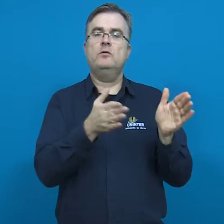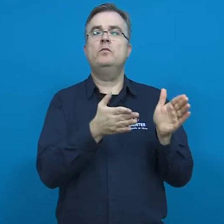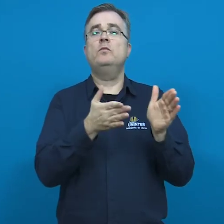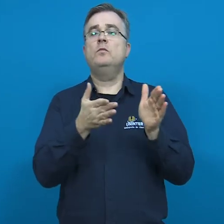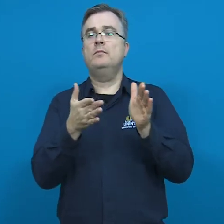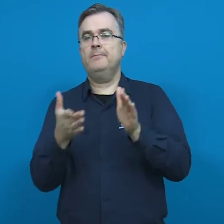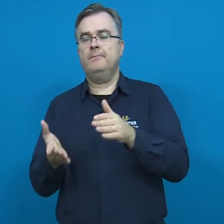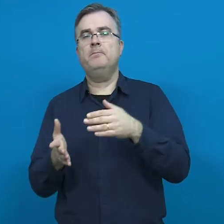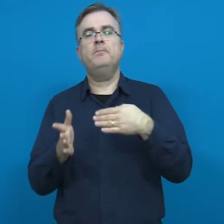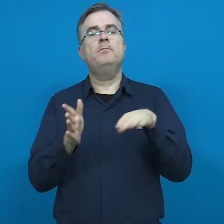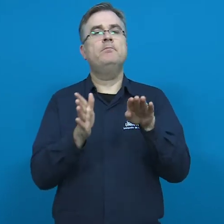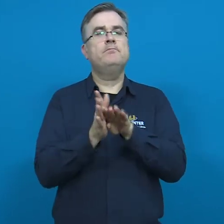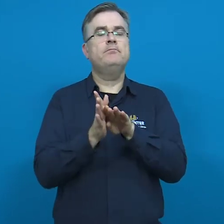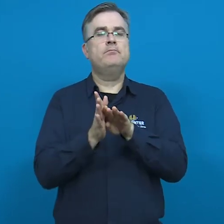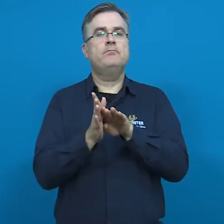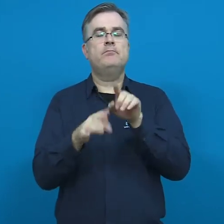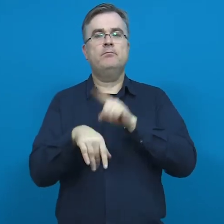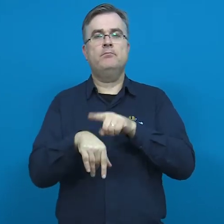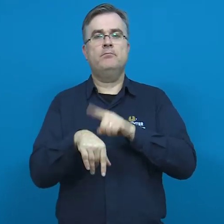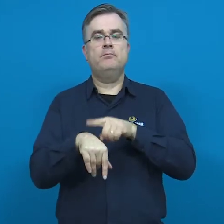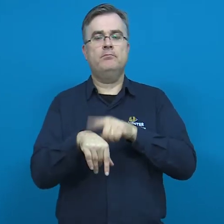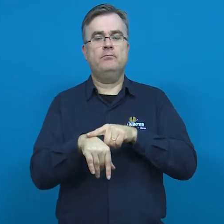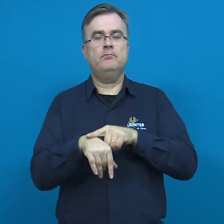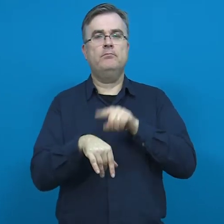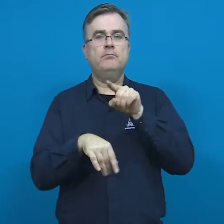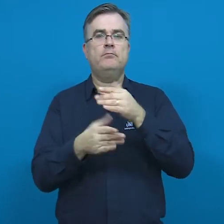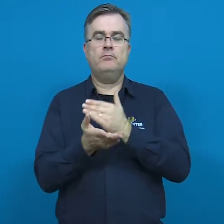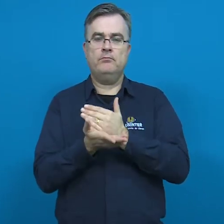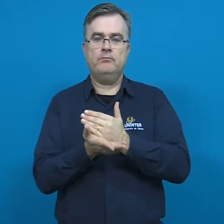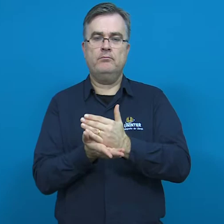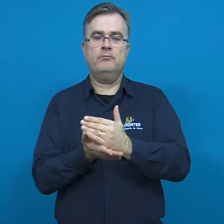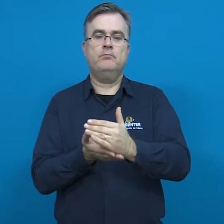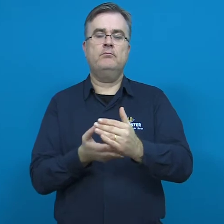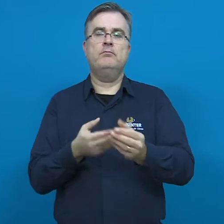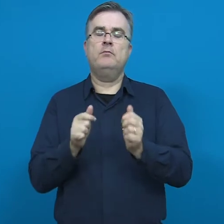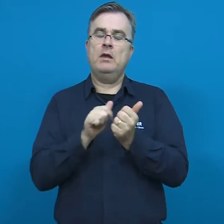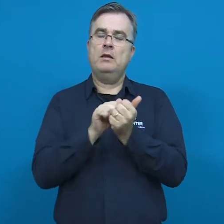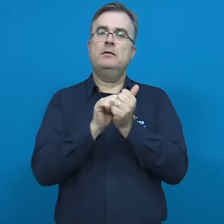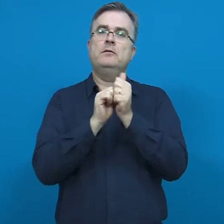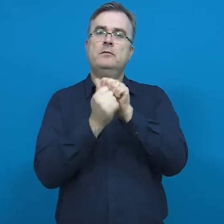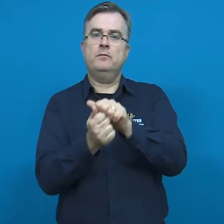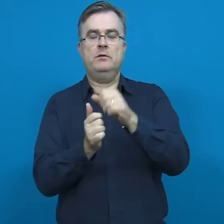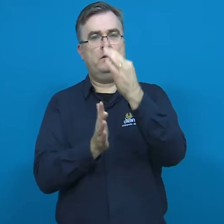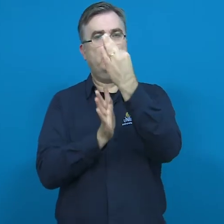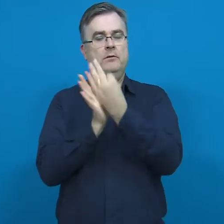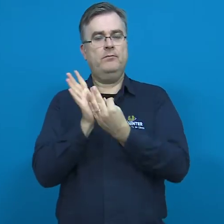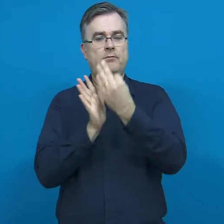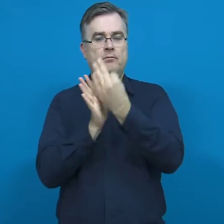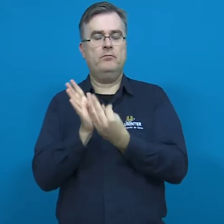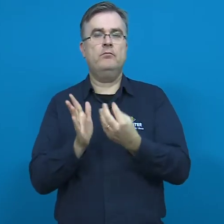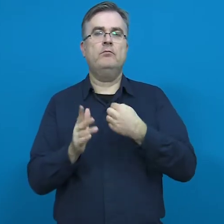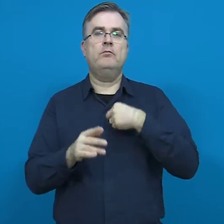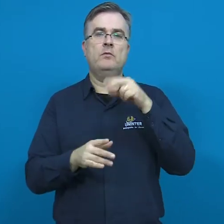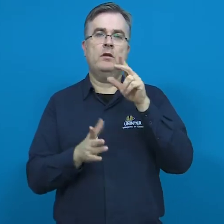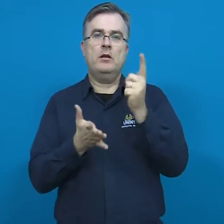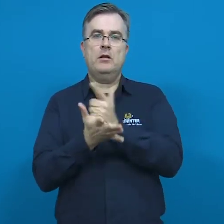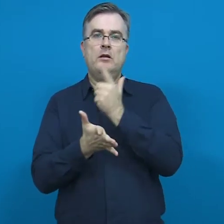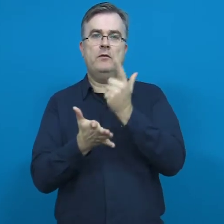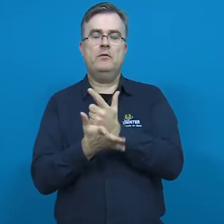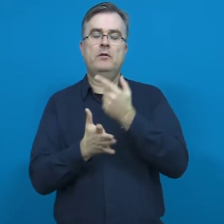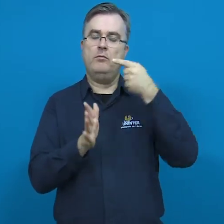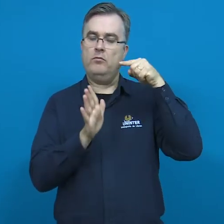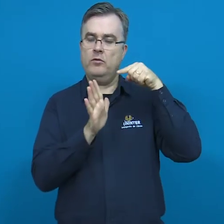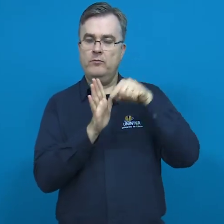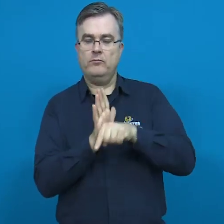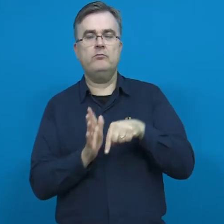todo esse processo. Aí chegou uma época que ele começou a adaptar uns textos, porque os livros